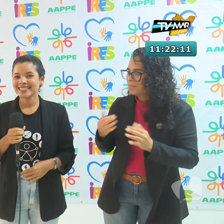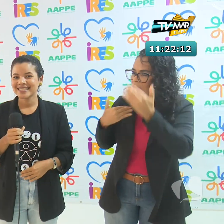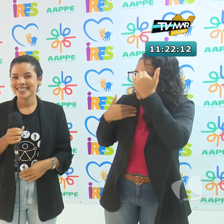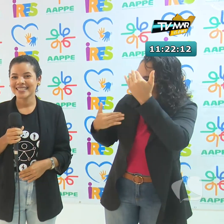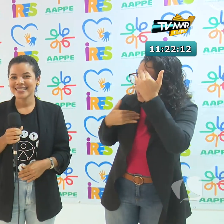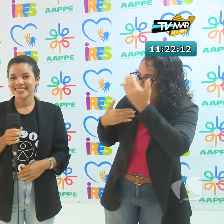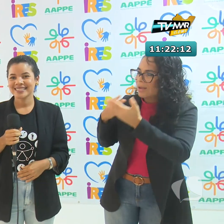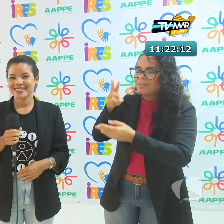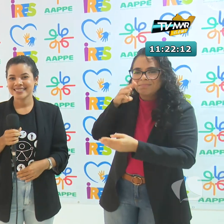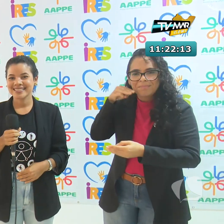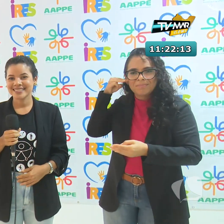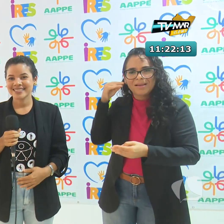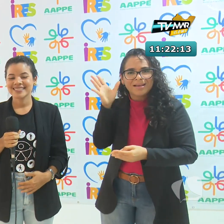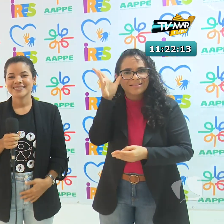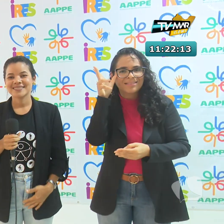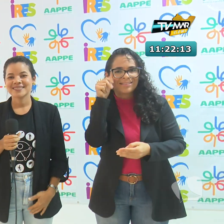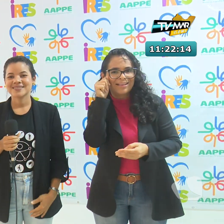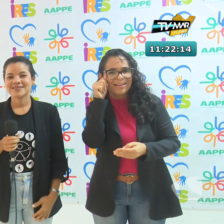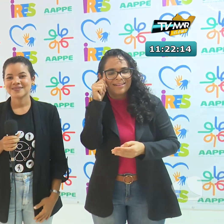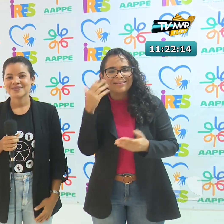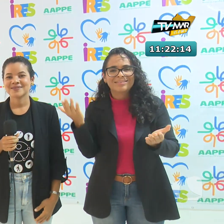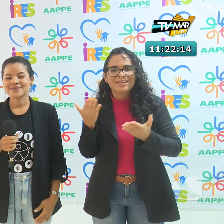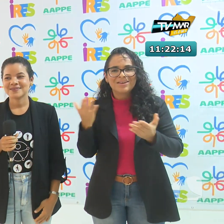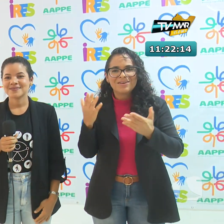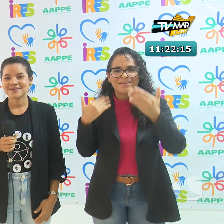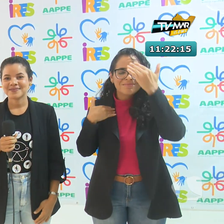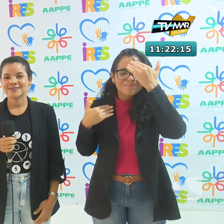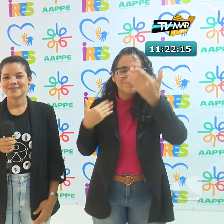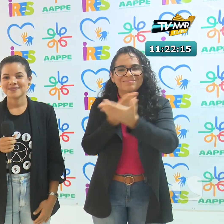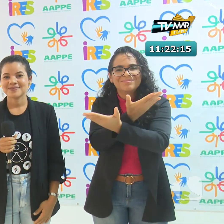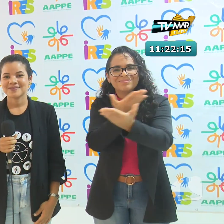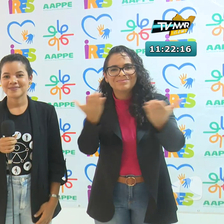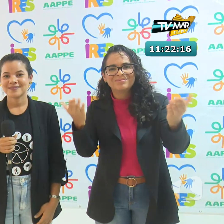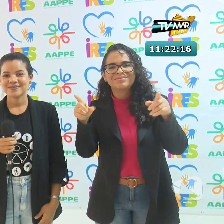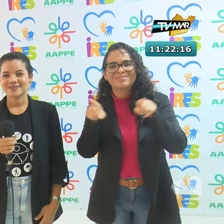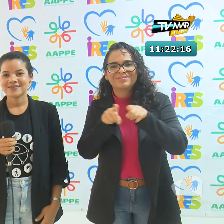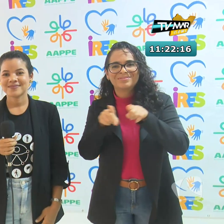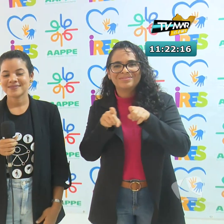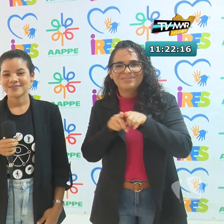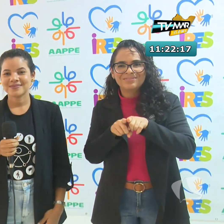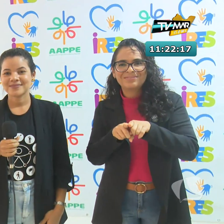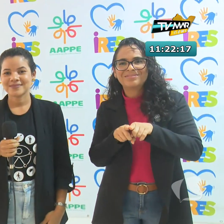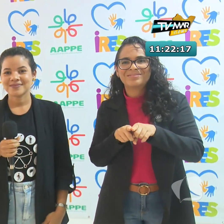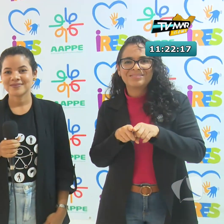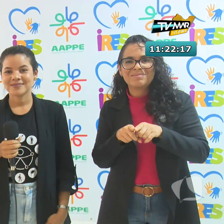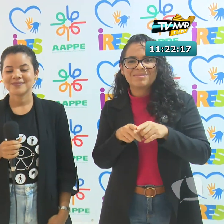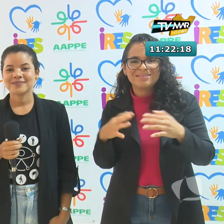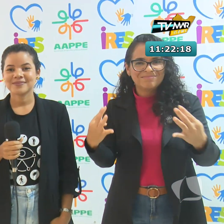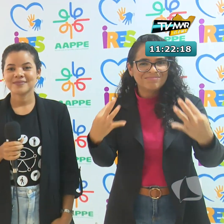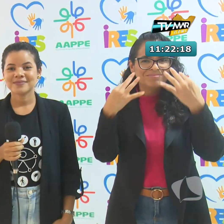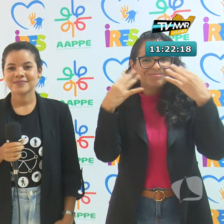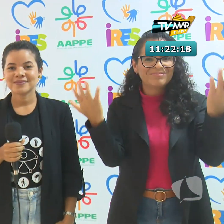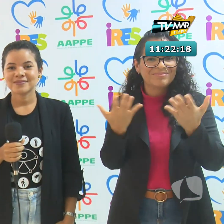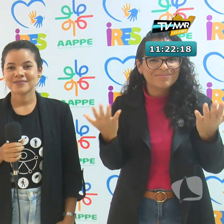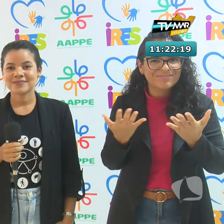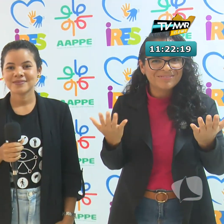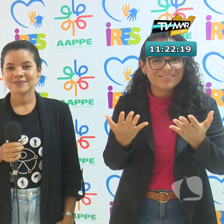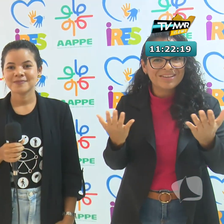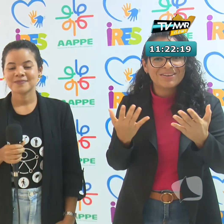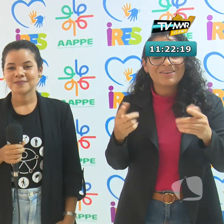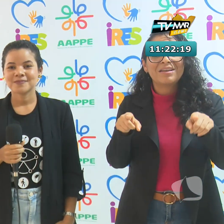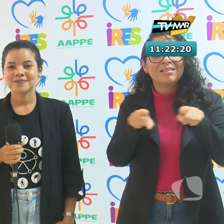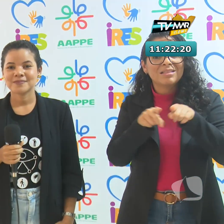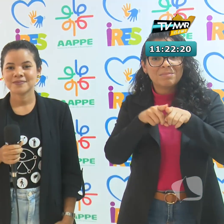Aline, por ser intérprete aqui nesse momento. E para todos que fazem a app, o nosso aplauso. e a você que está nos assistindo também, oriente as pessoas